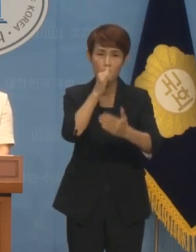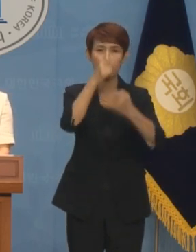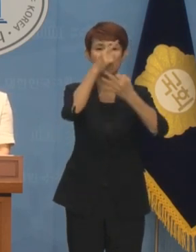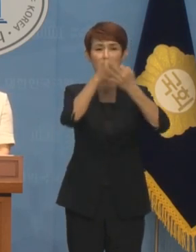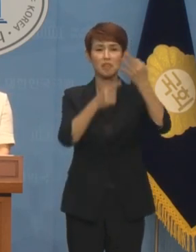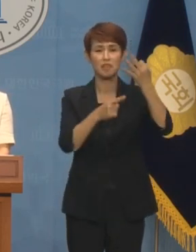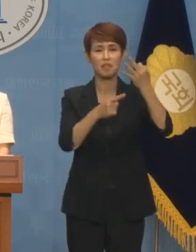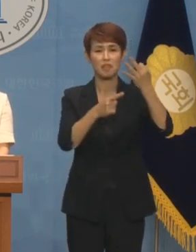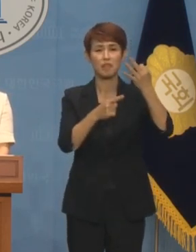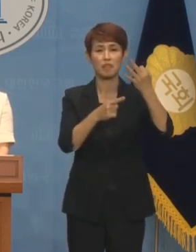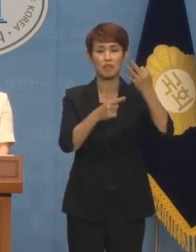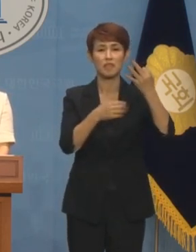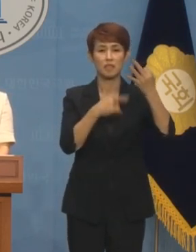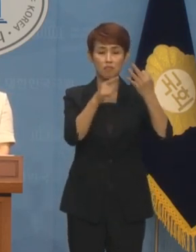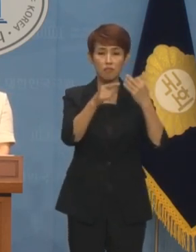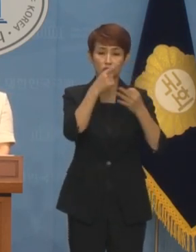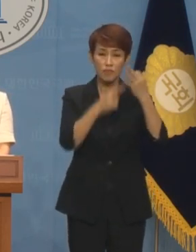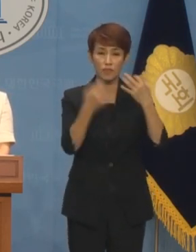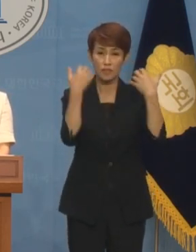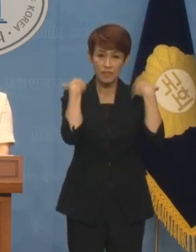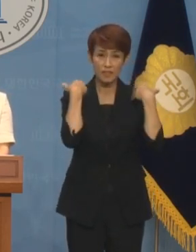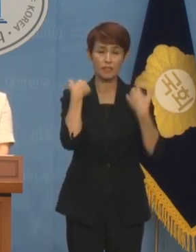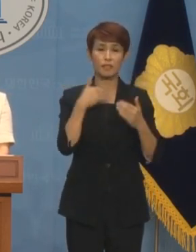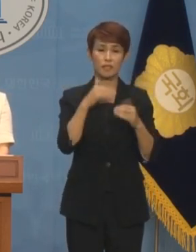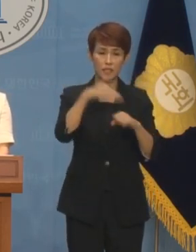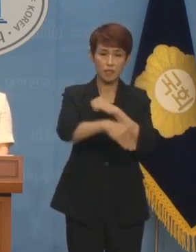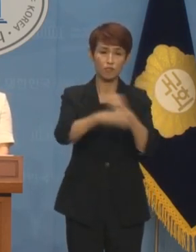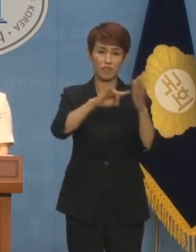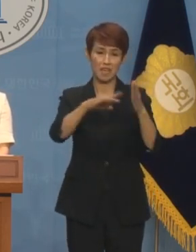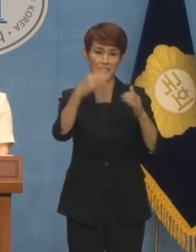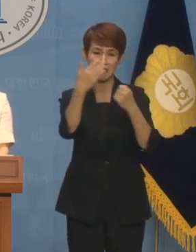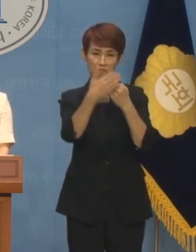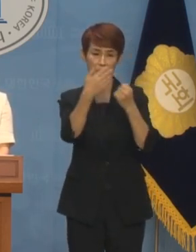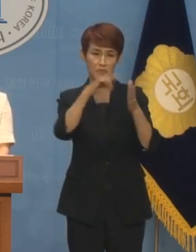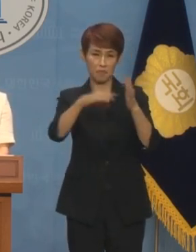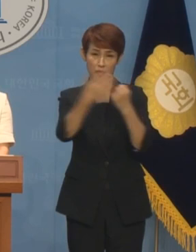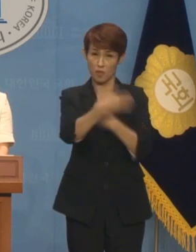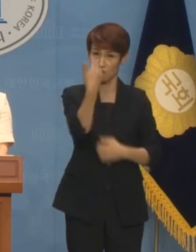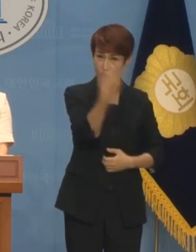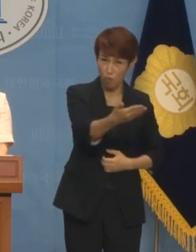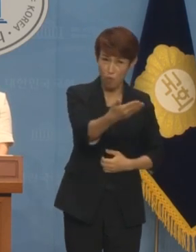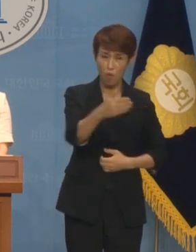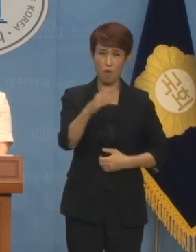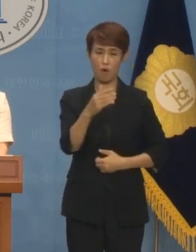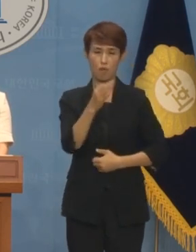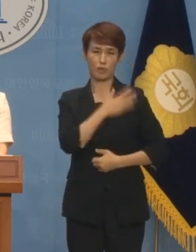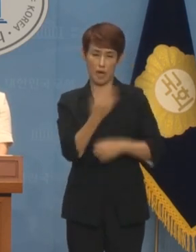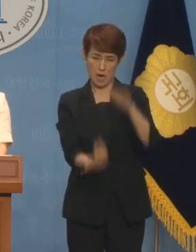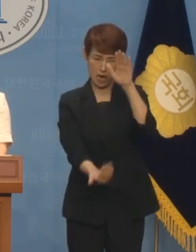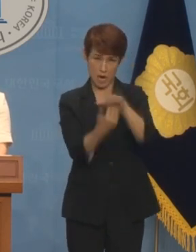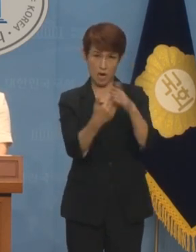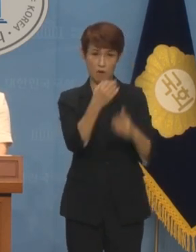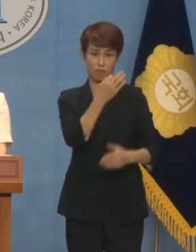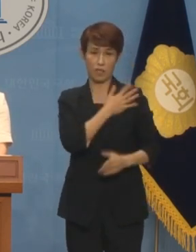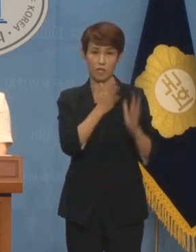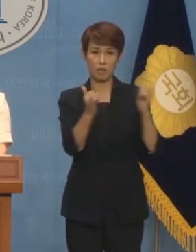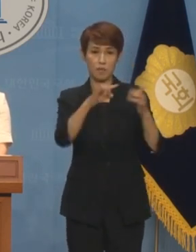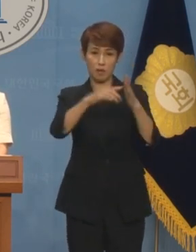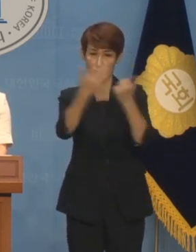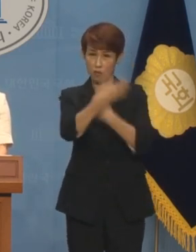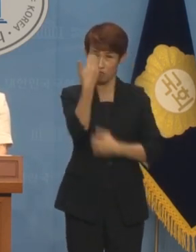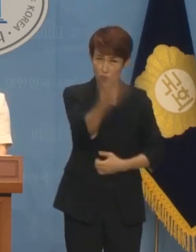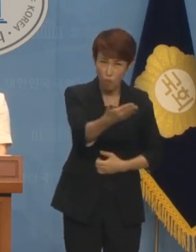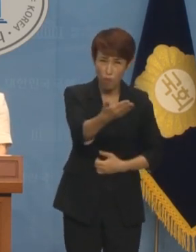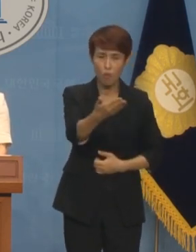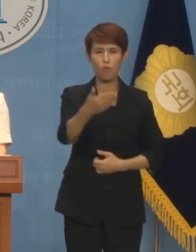부자 감세가 본격화된 상황에서 초부자 감세 법안들마저 올해 통과된다면 세수와 재정에 막대한